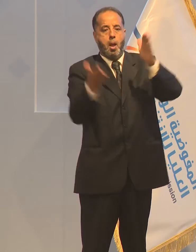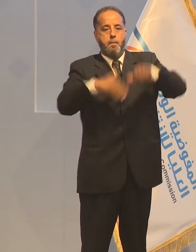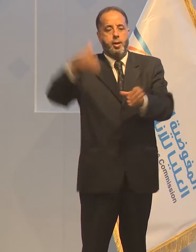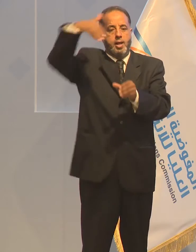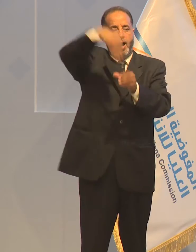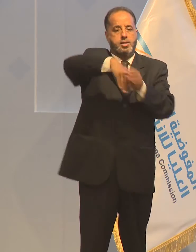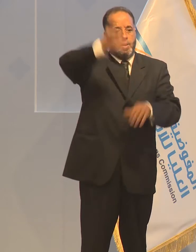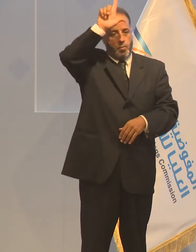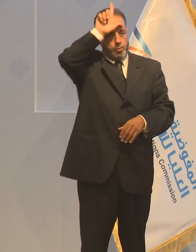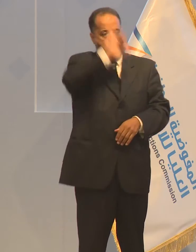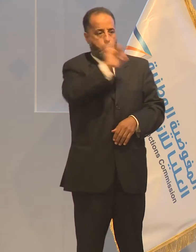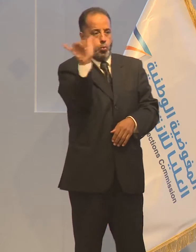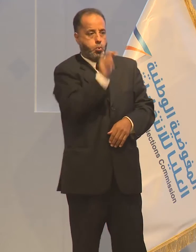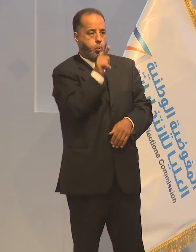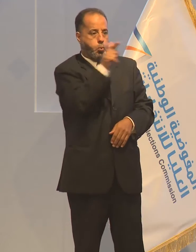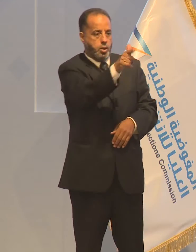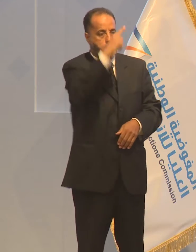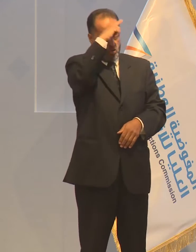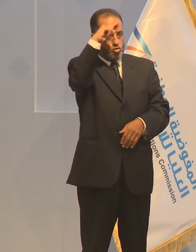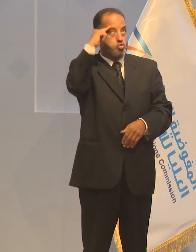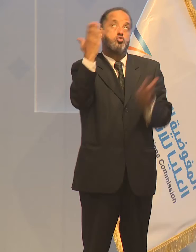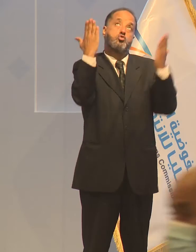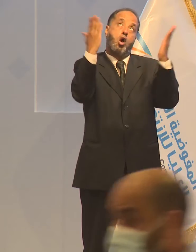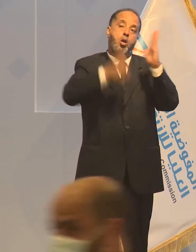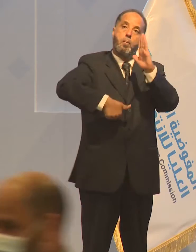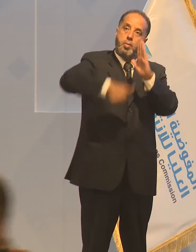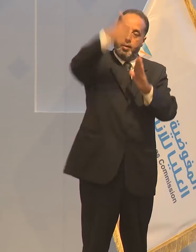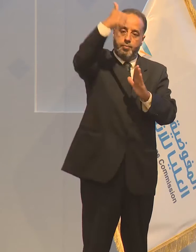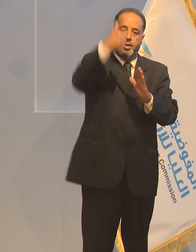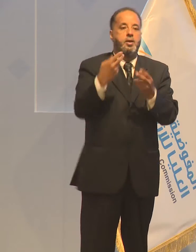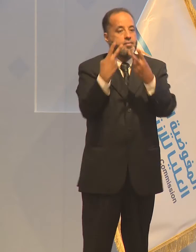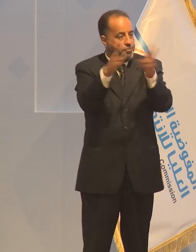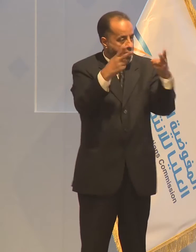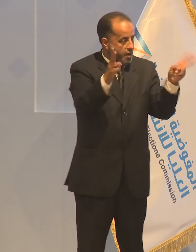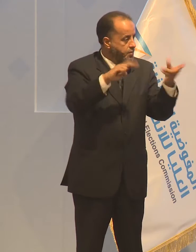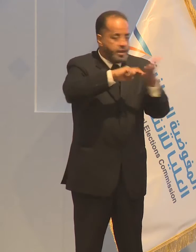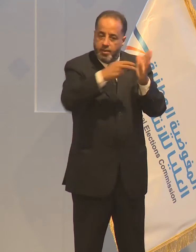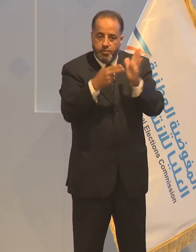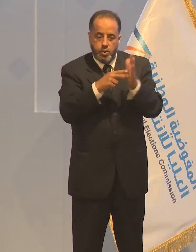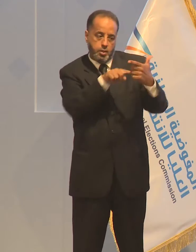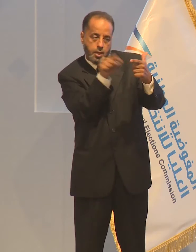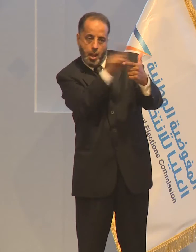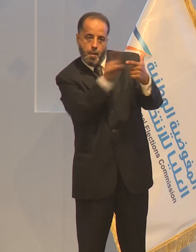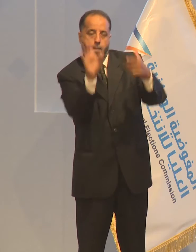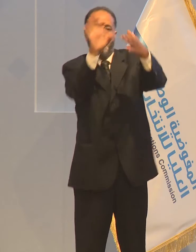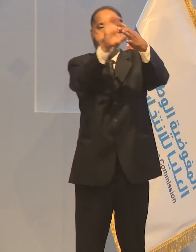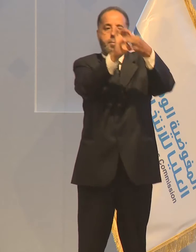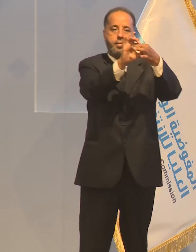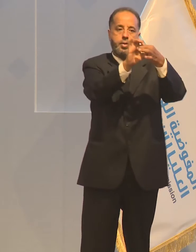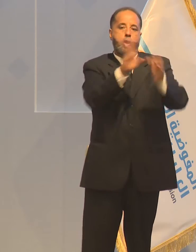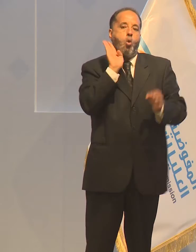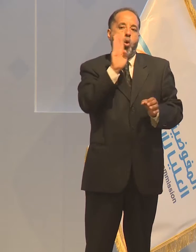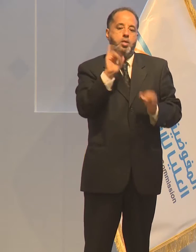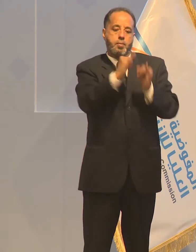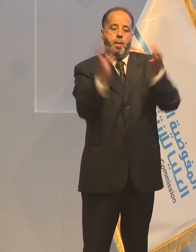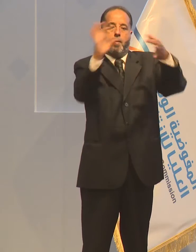المفوضية أن تكون هناك بإذن الله تعالى مذكرة تفاهم أو اتفاقية ما بين المفوضية ووزارة